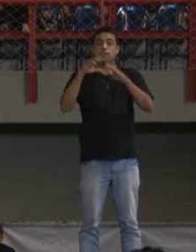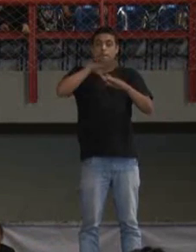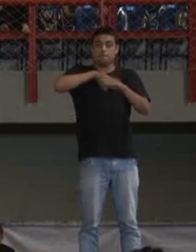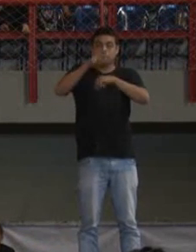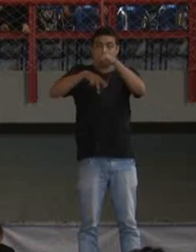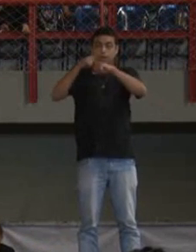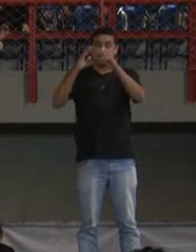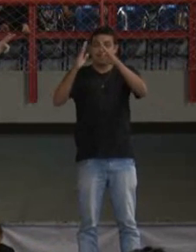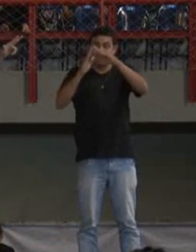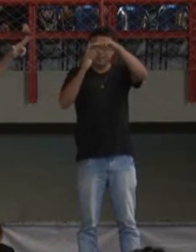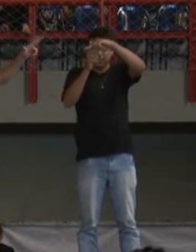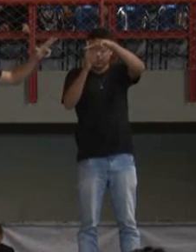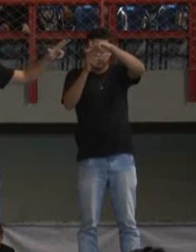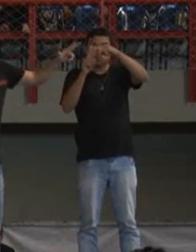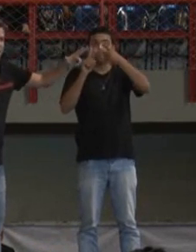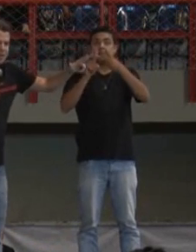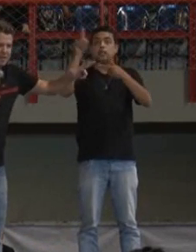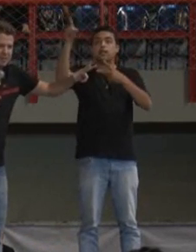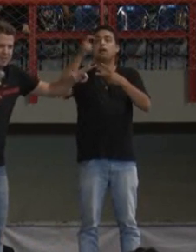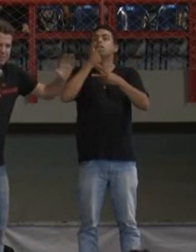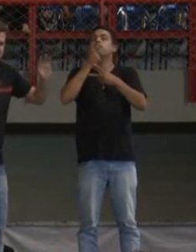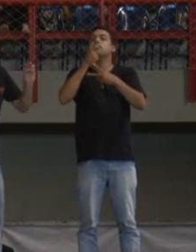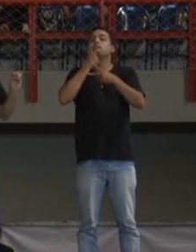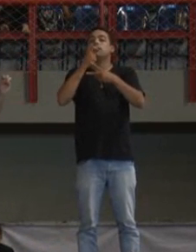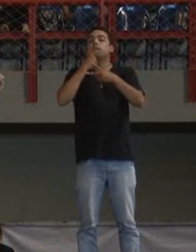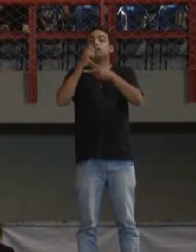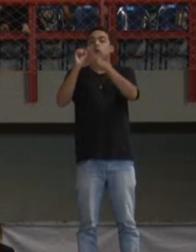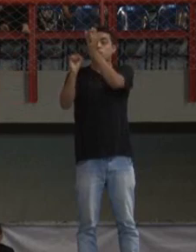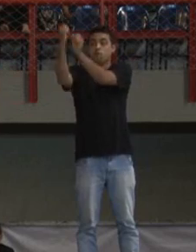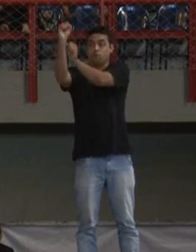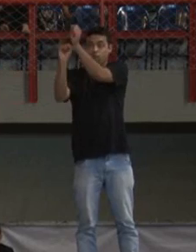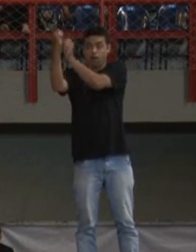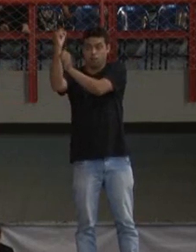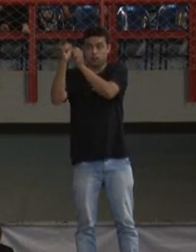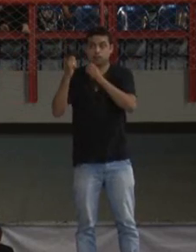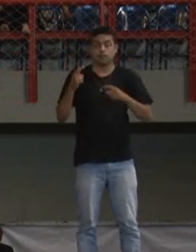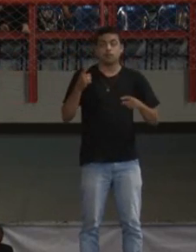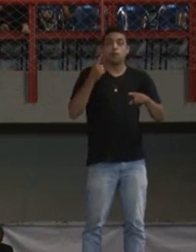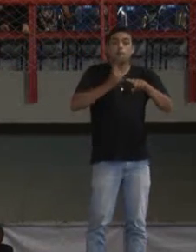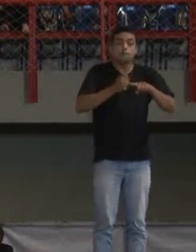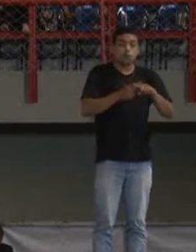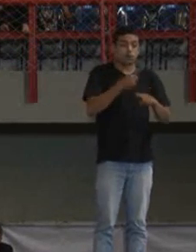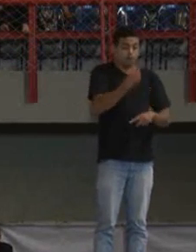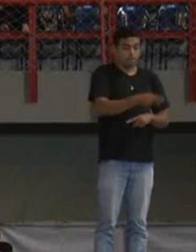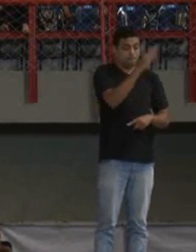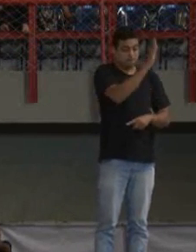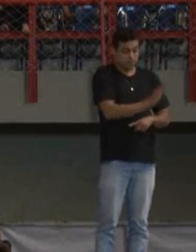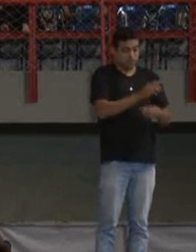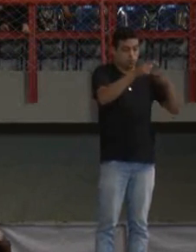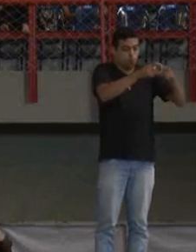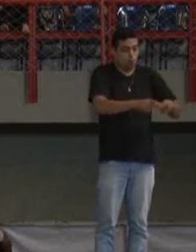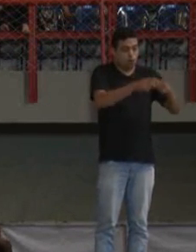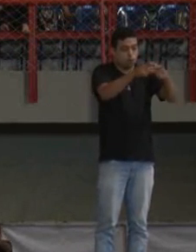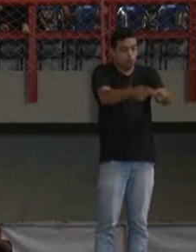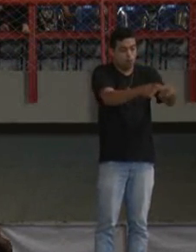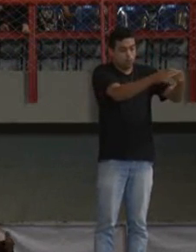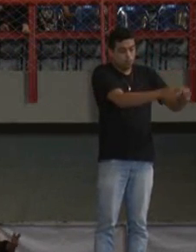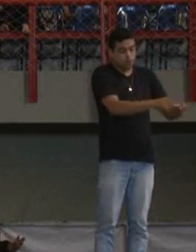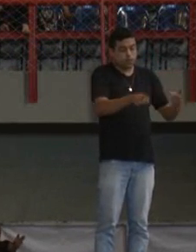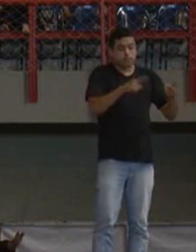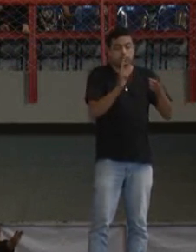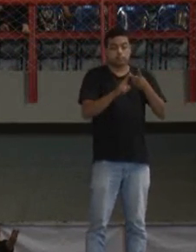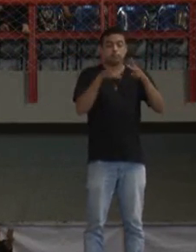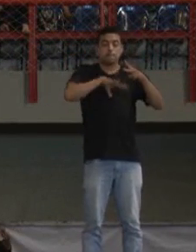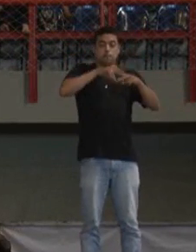e fábricas na Inglaterra. Presta atenção, buracos no Brasil, igrejas em